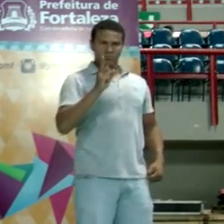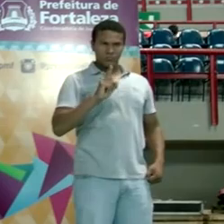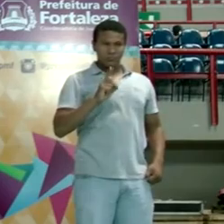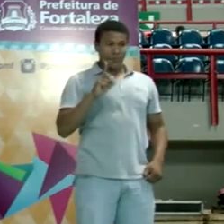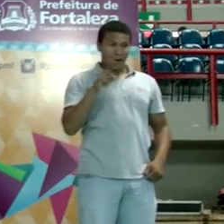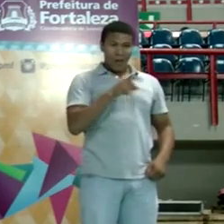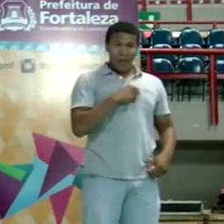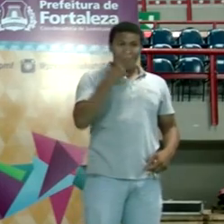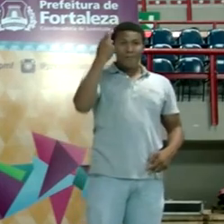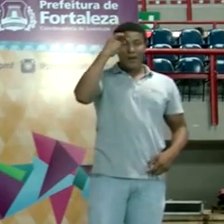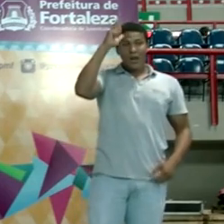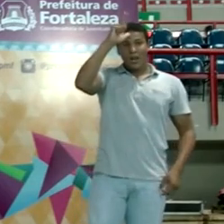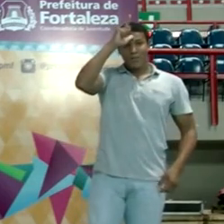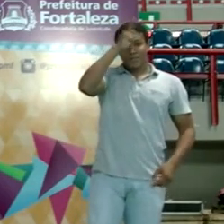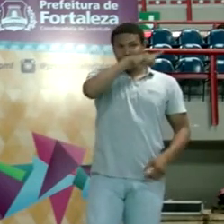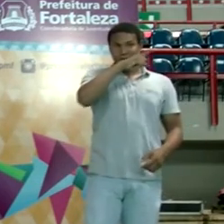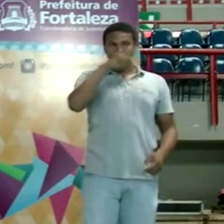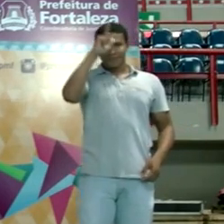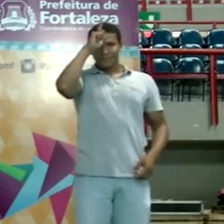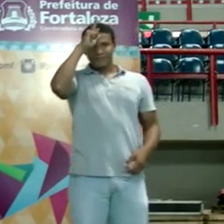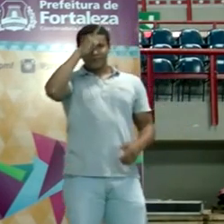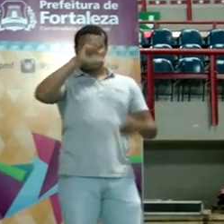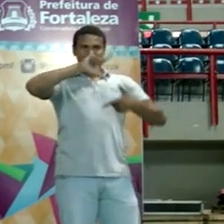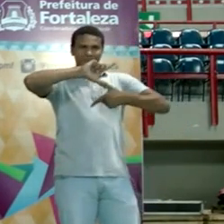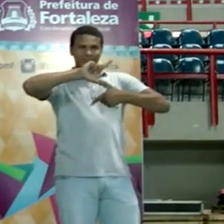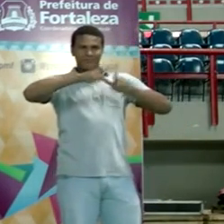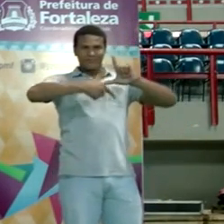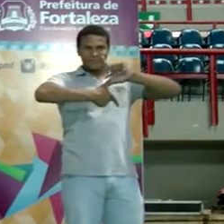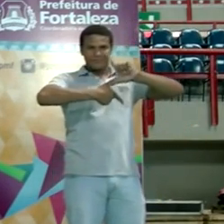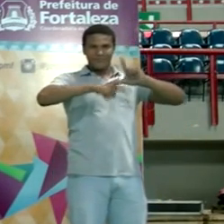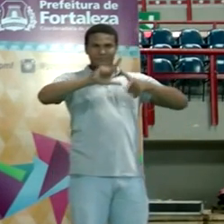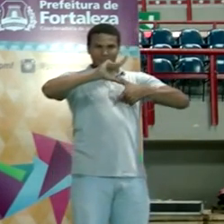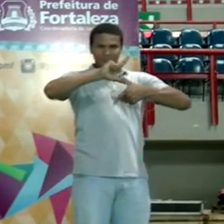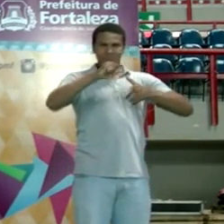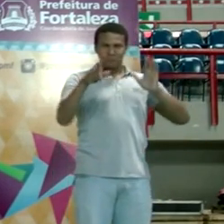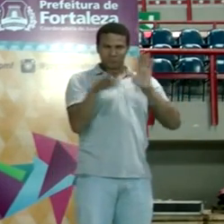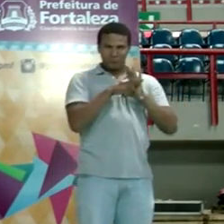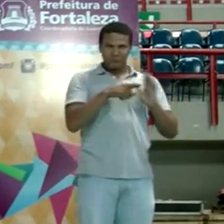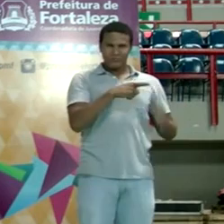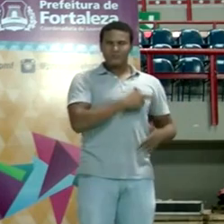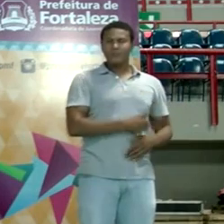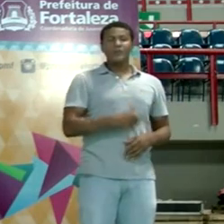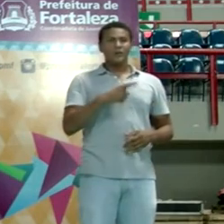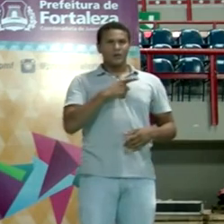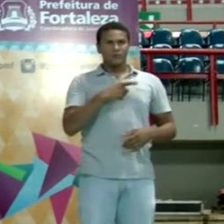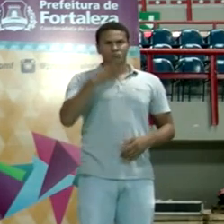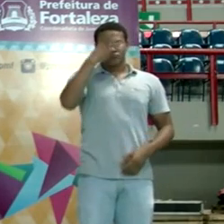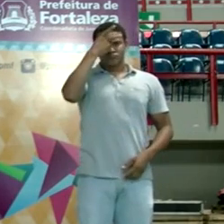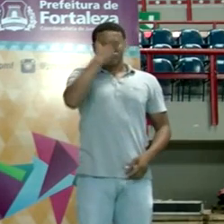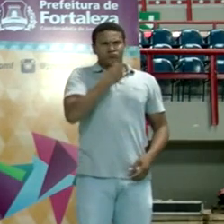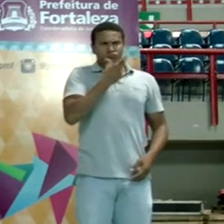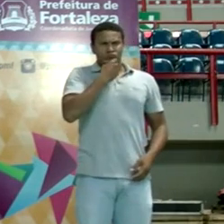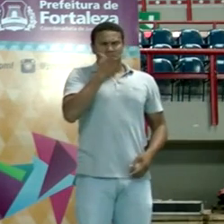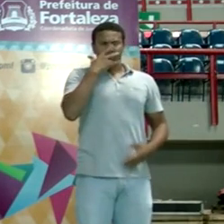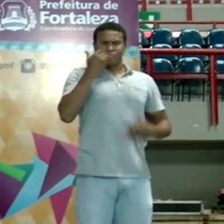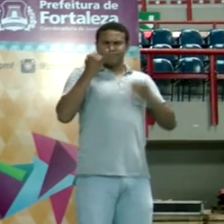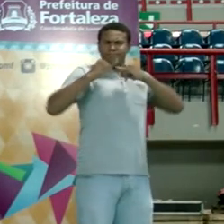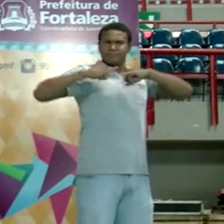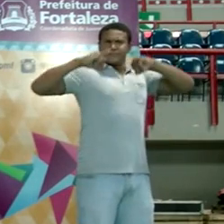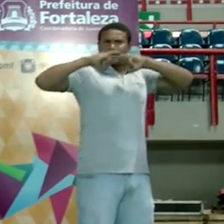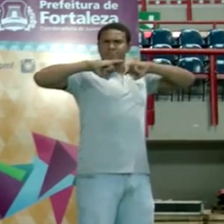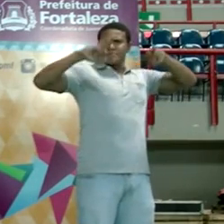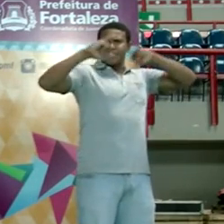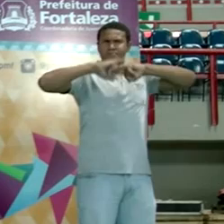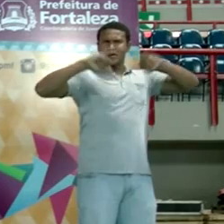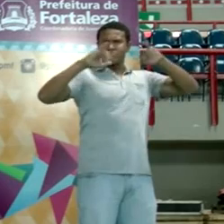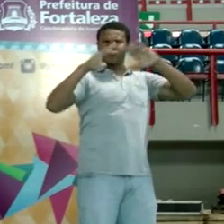ministro Goebbels, que era o cara que controlava toda a propaganda nazista para transformar a ideia